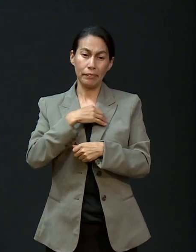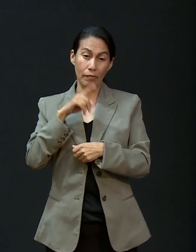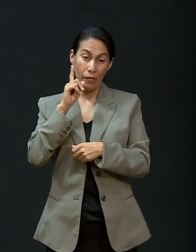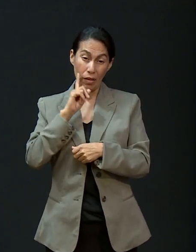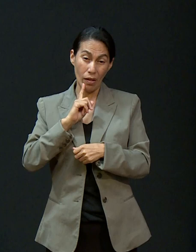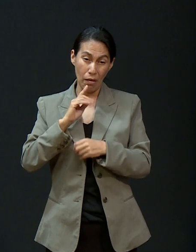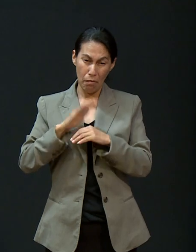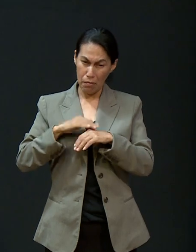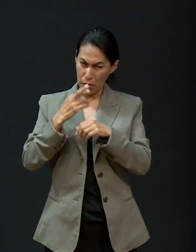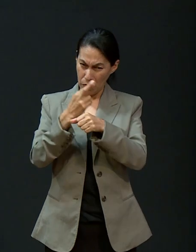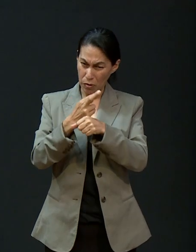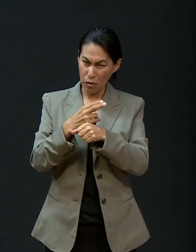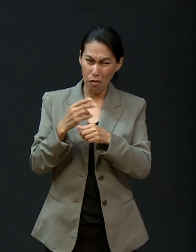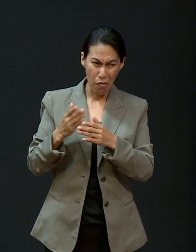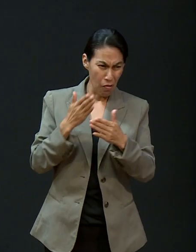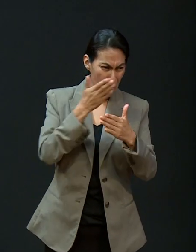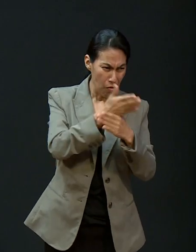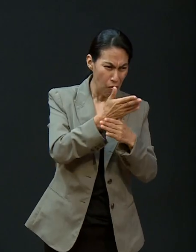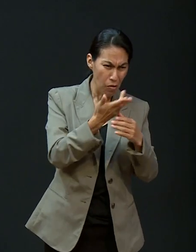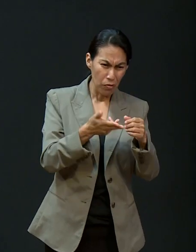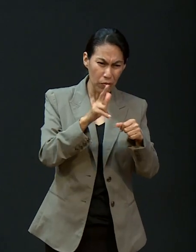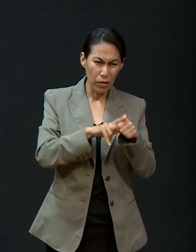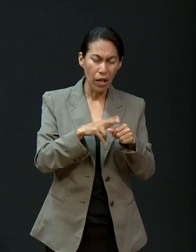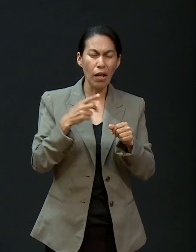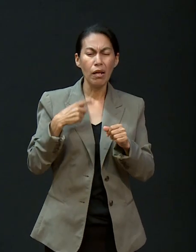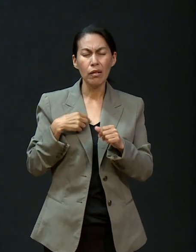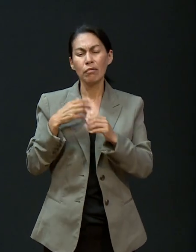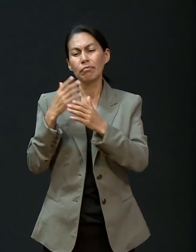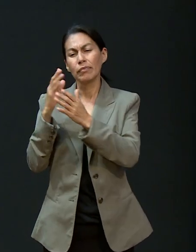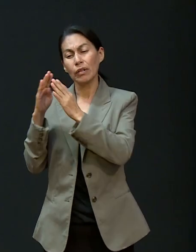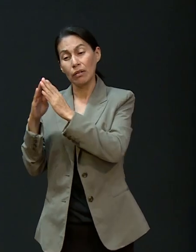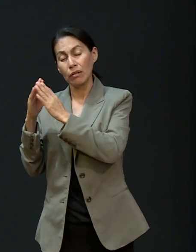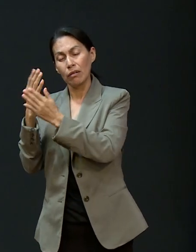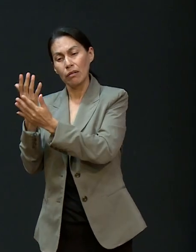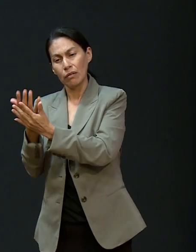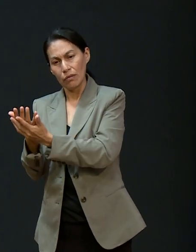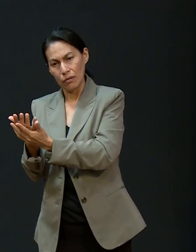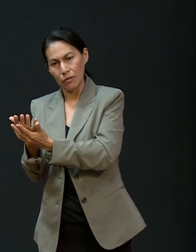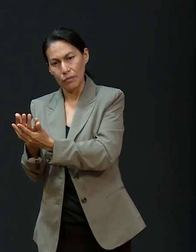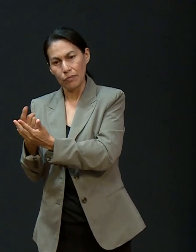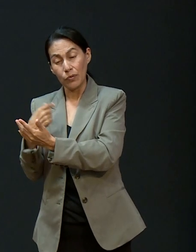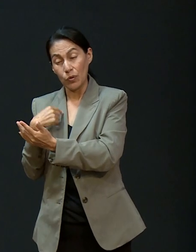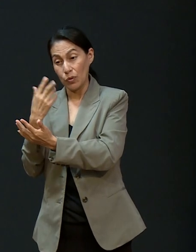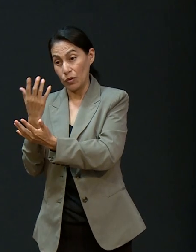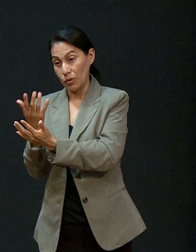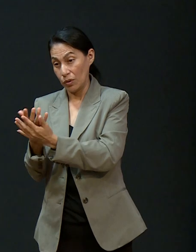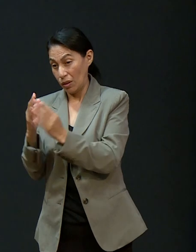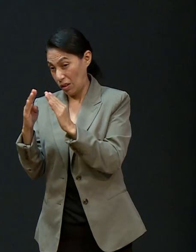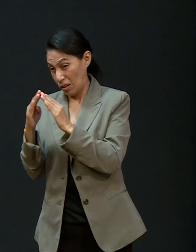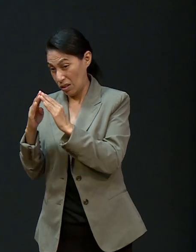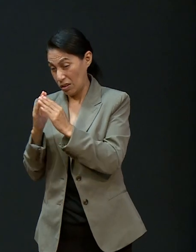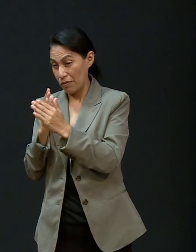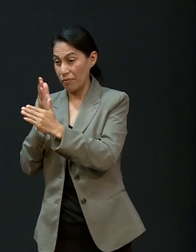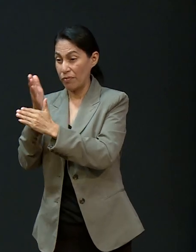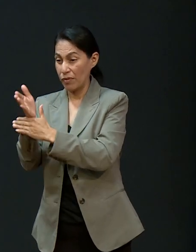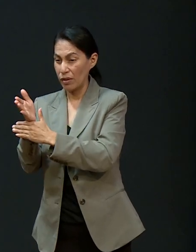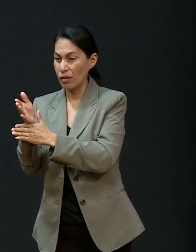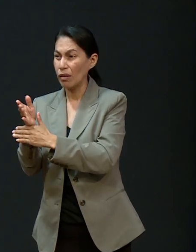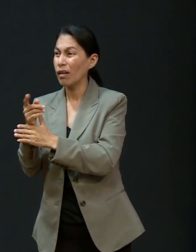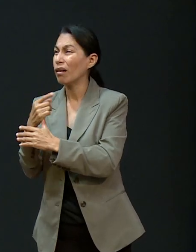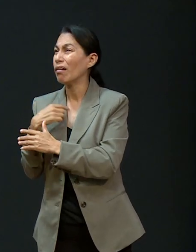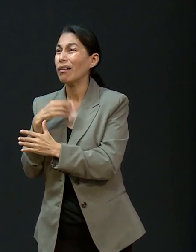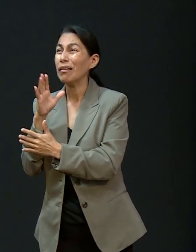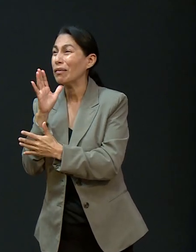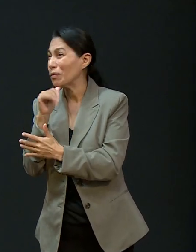entonces, fue para el hospital, y en este momento me fue para, para la casa, para descansar un poco. Llego en la casa y digo a Francisco,